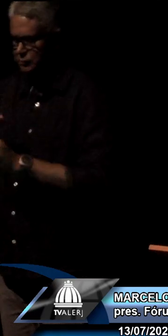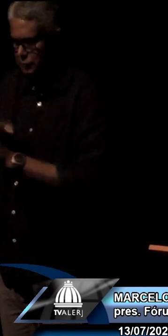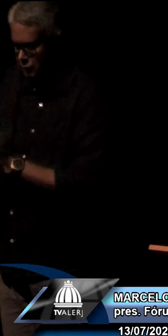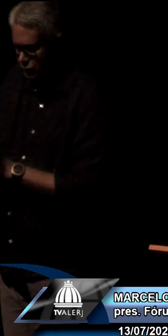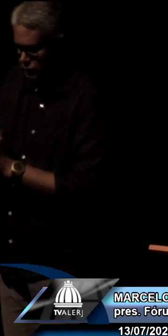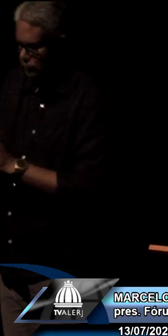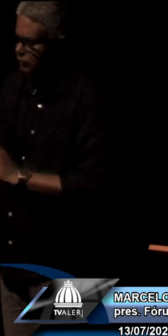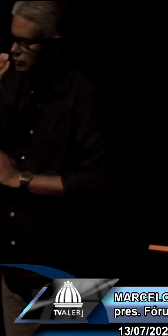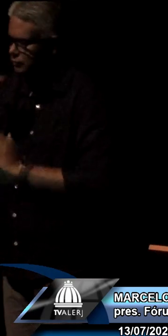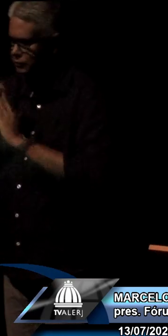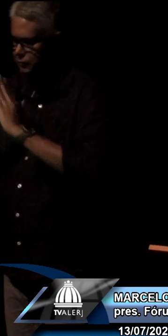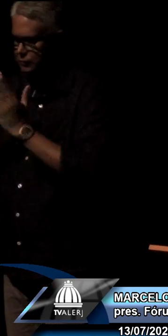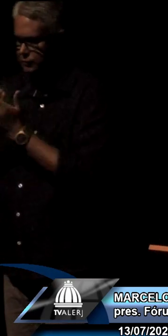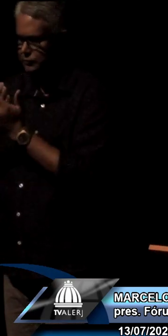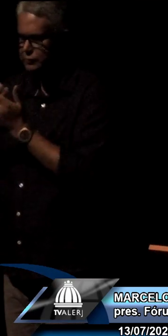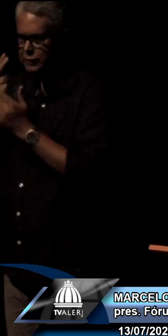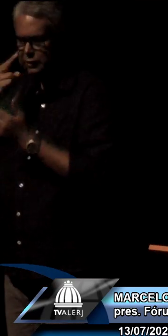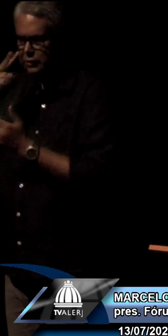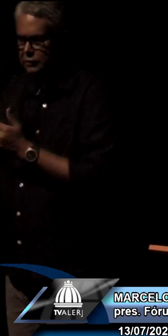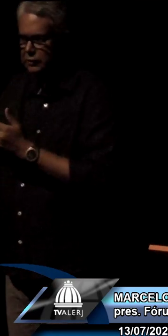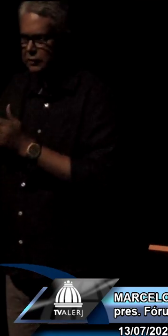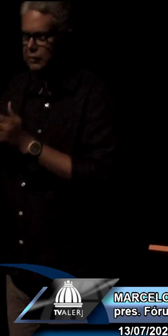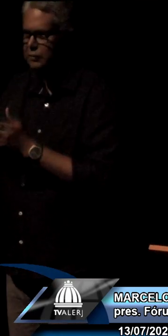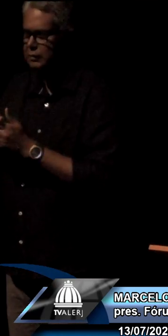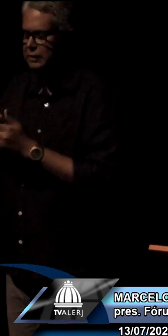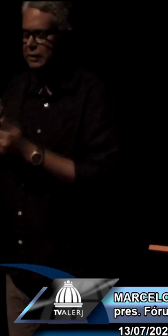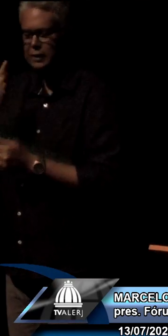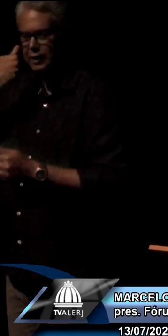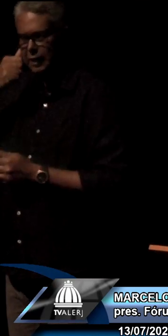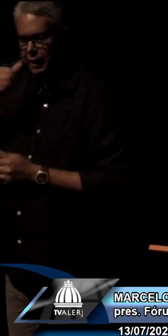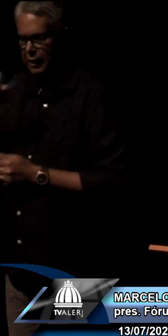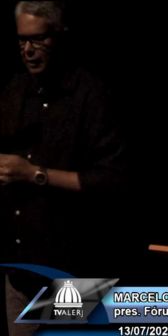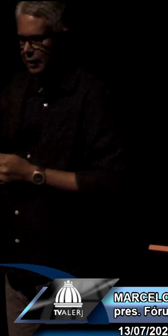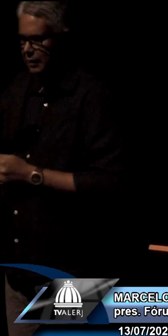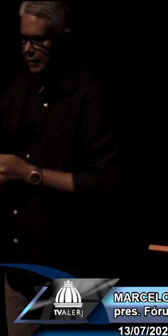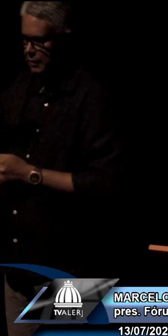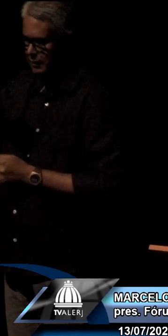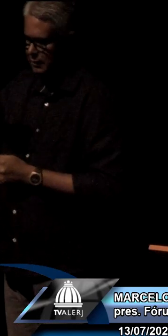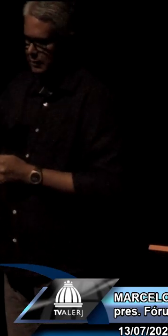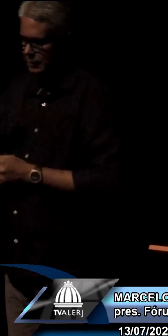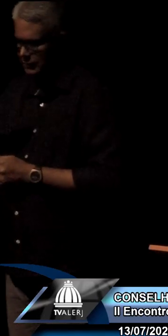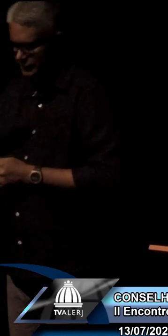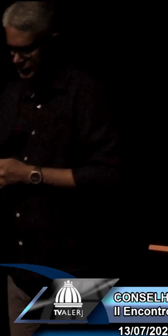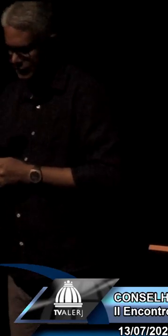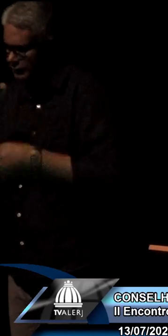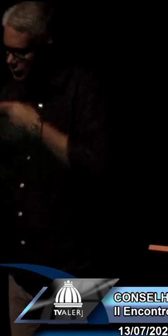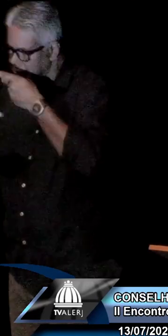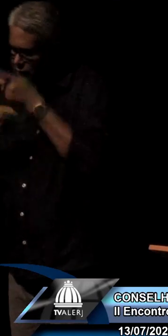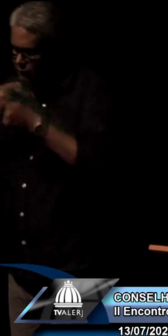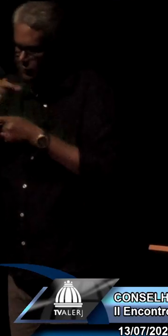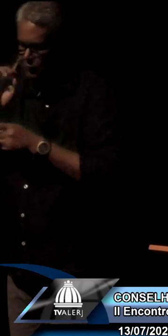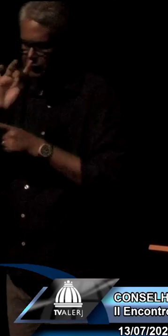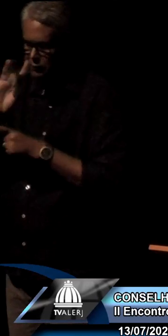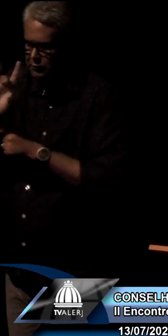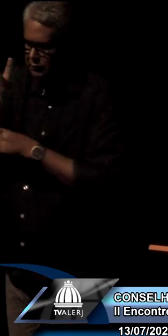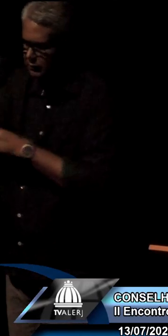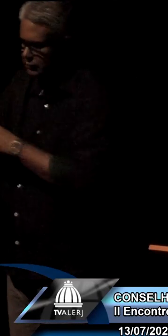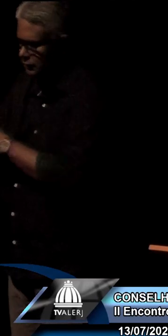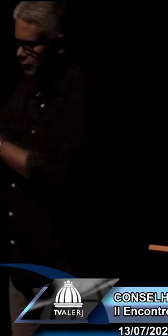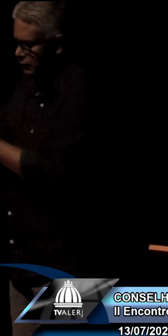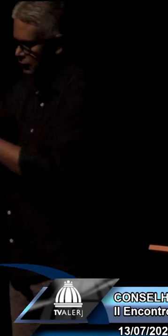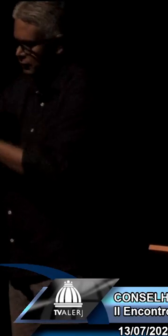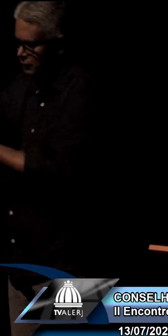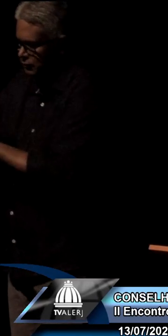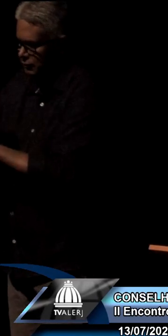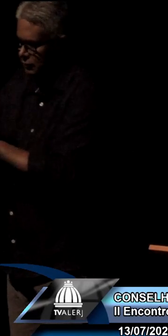né Vocês viram aí que a Sandra fez questão de ler aí de falar né de cada um dos estados que estão presentes aqui